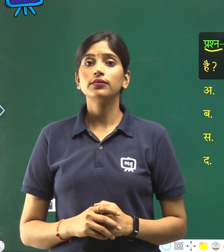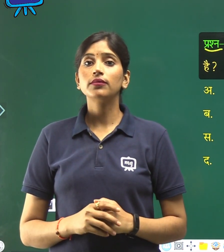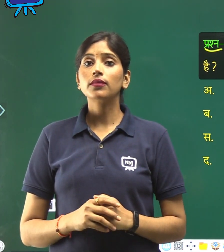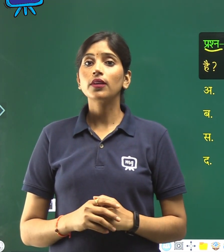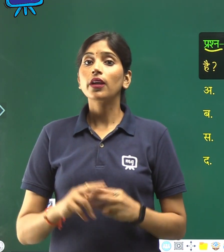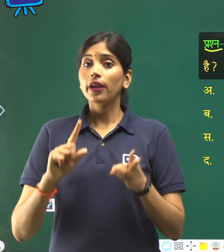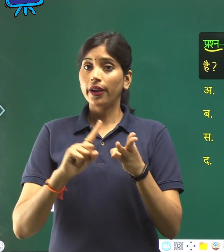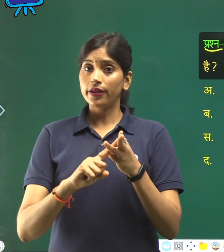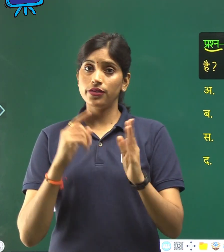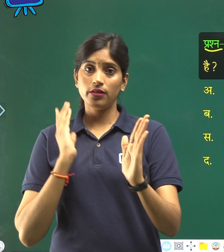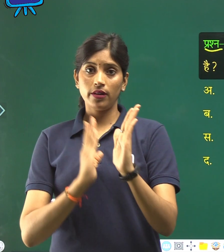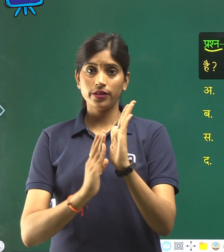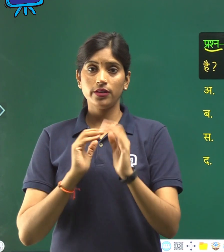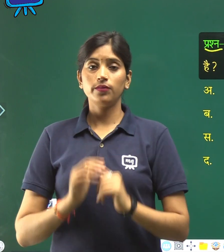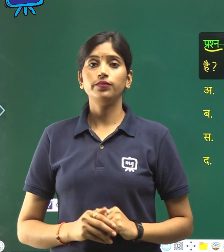पूर्व,